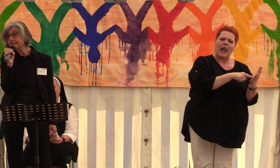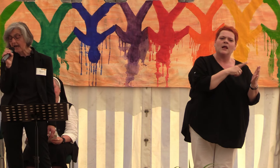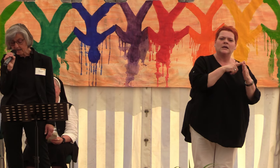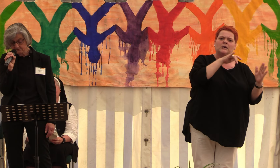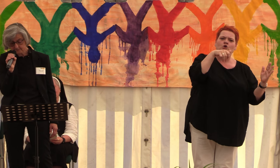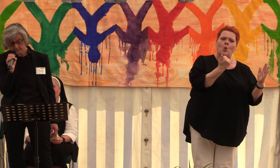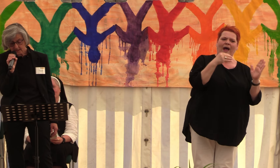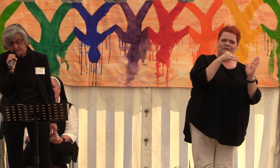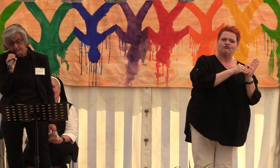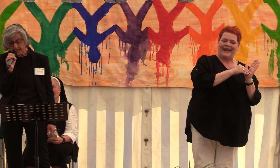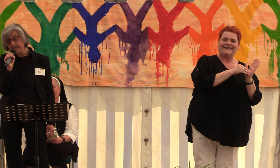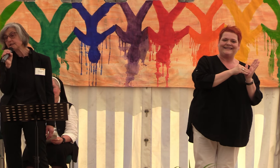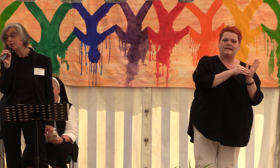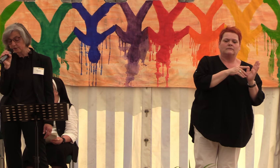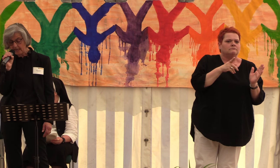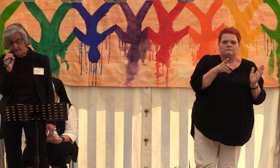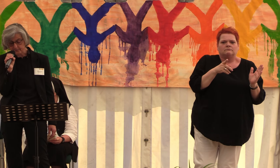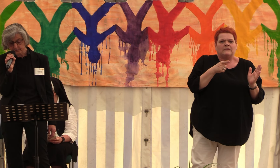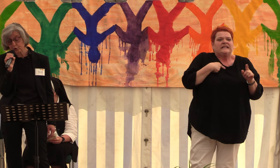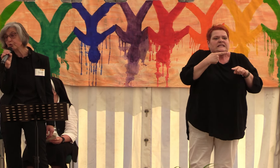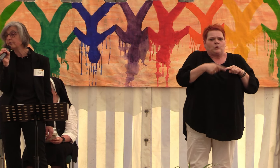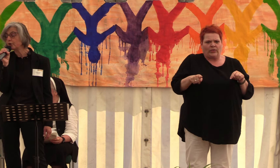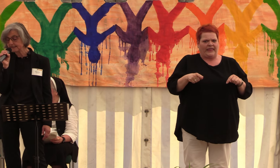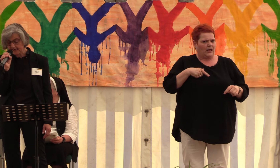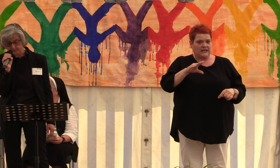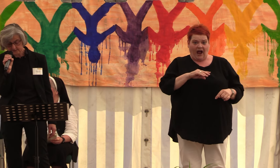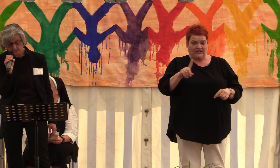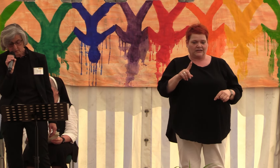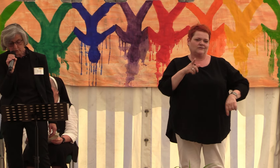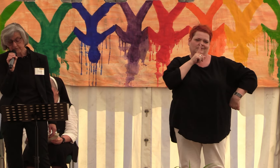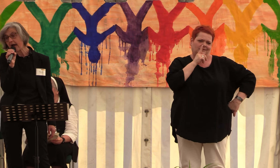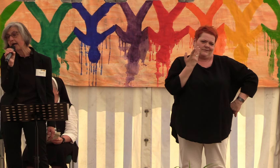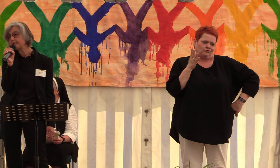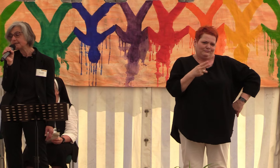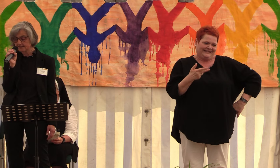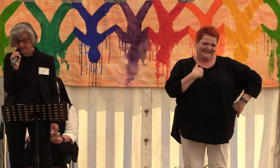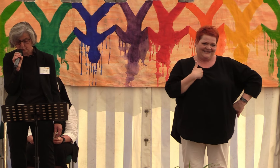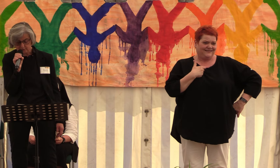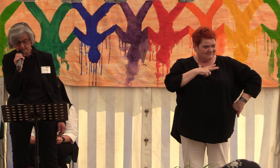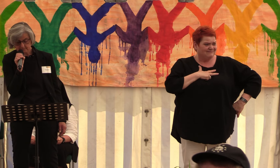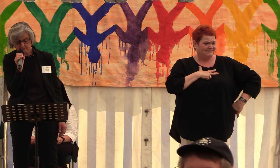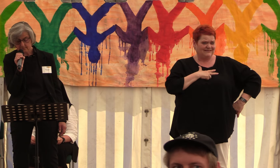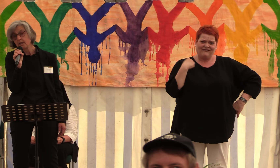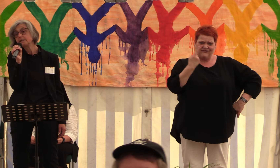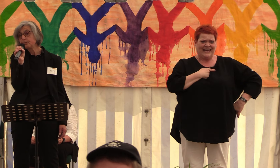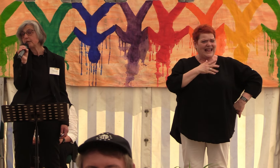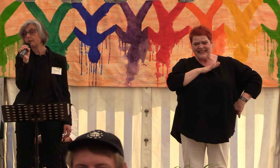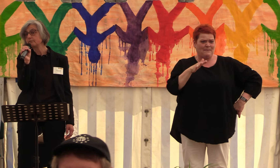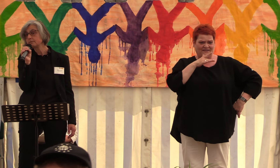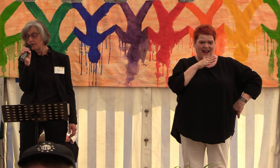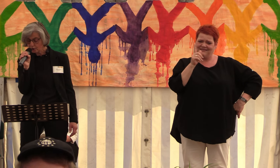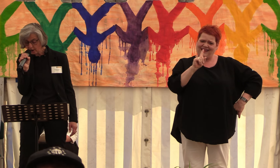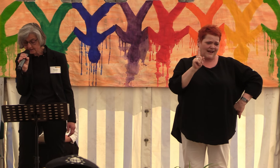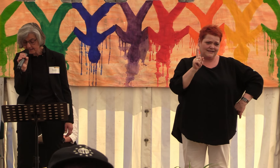wenn wir sagen, dass wir keine Sünden haben, betrügen wir uns selbst. Und die Wahrheit ist nicht in uns. Die